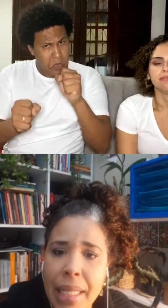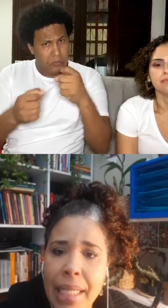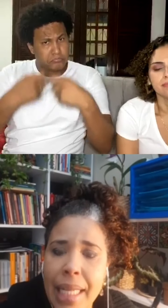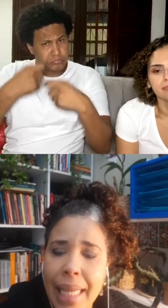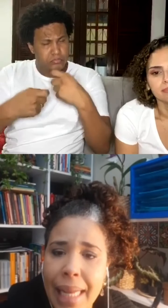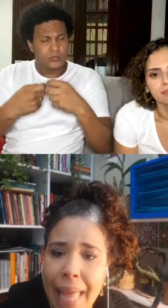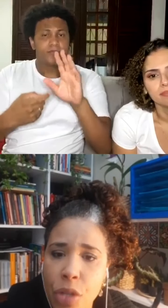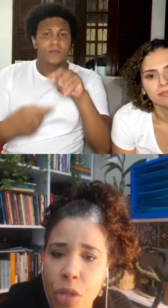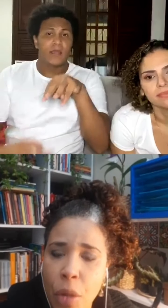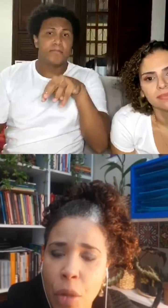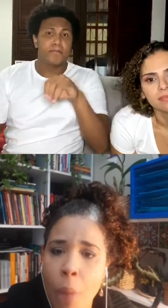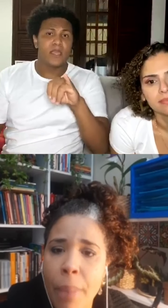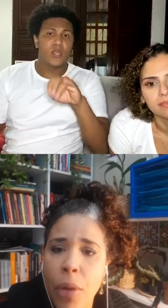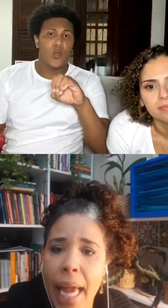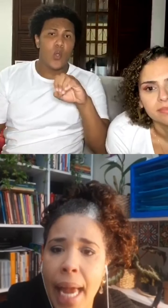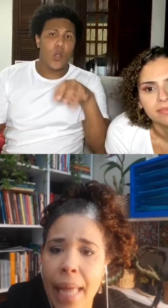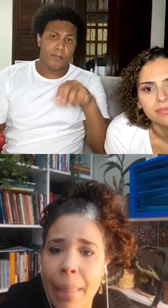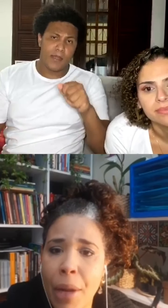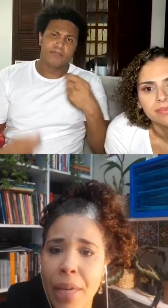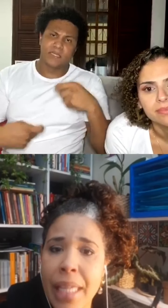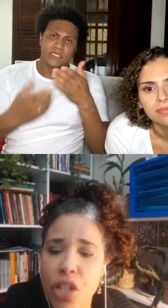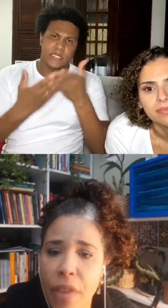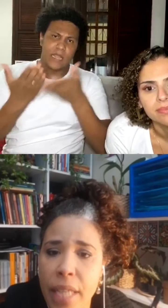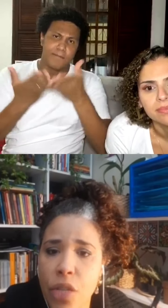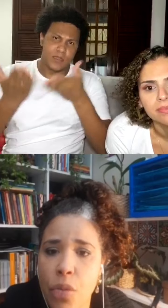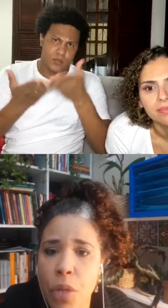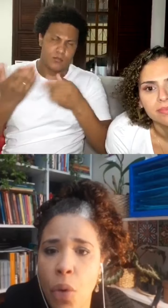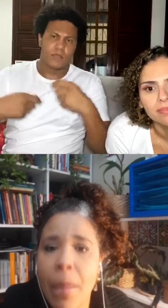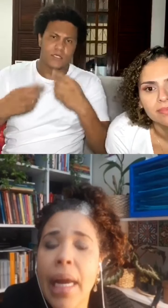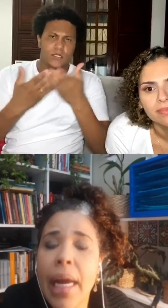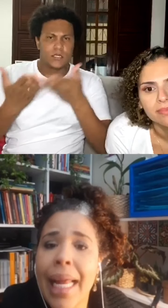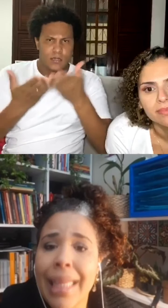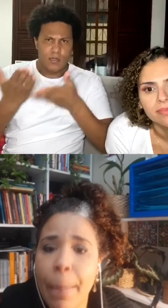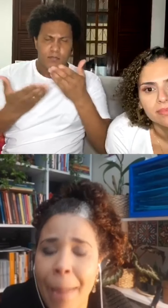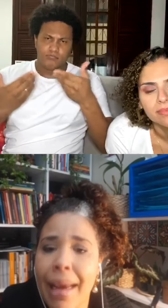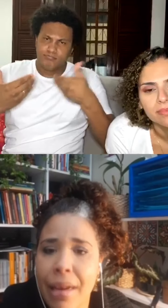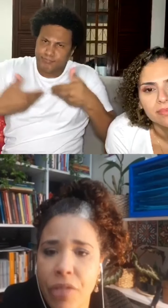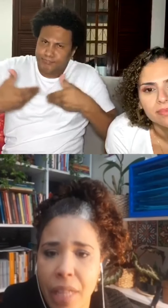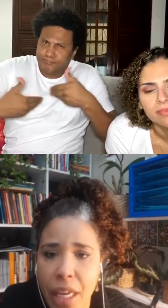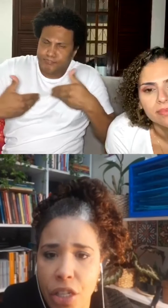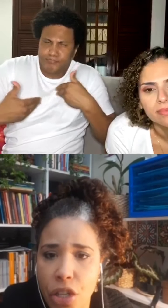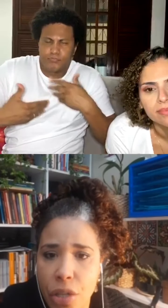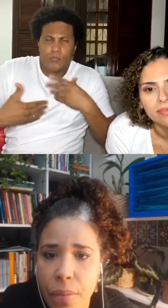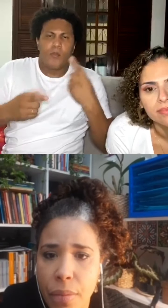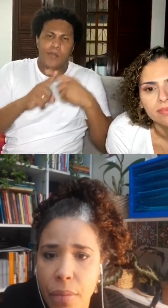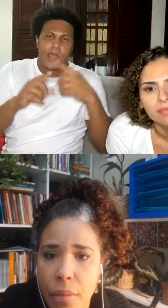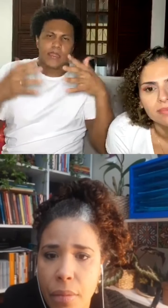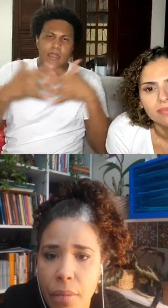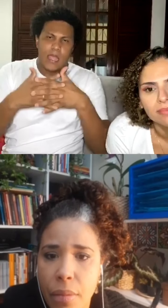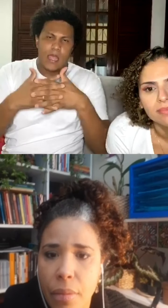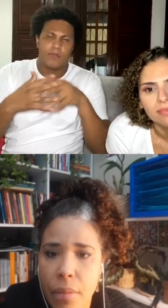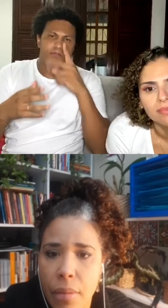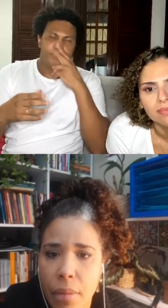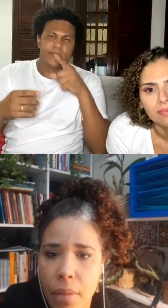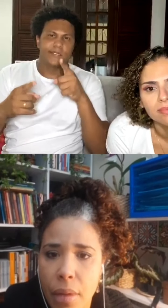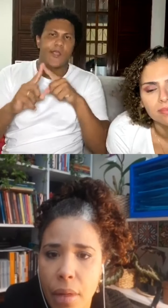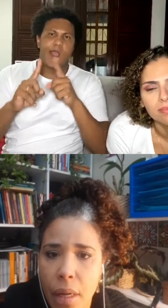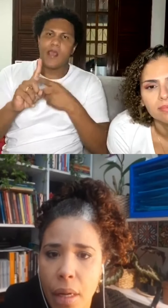precisa tratar o seu mioma, porque na maioria das vezes o mioma ele atrapalha a gravidez.